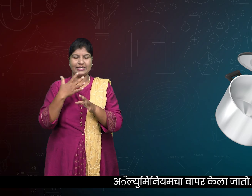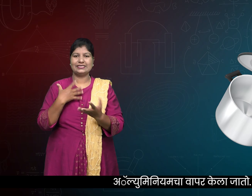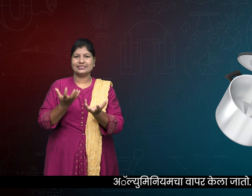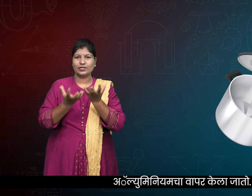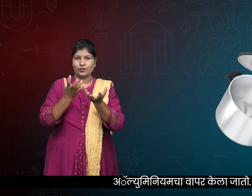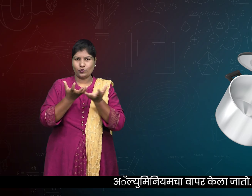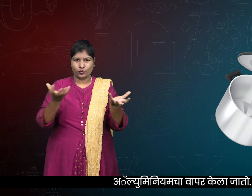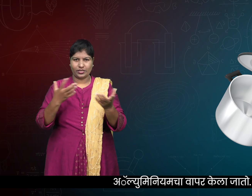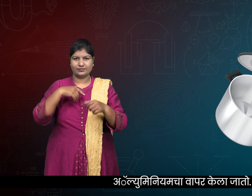ॲल्युमिनियमचा वापर केला जातो.